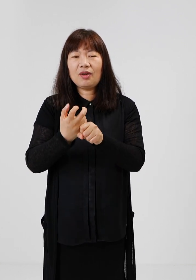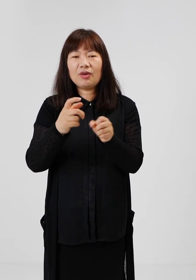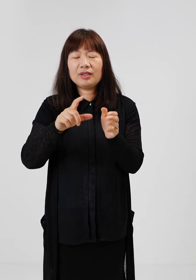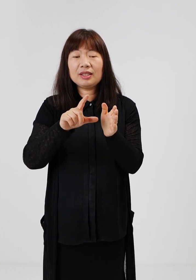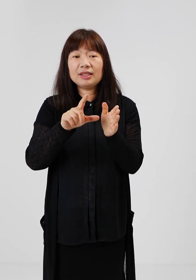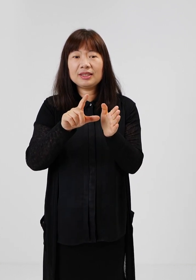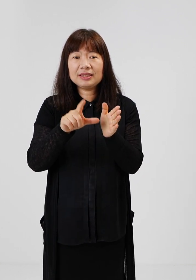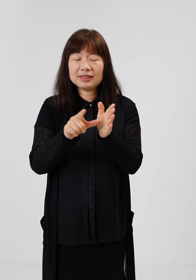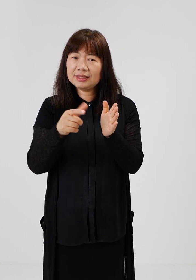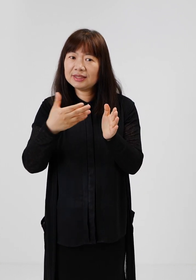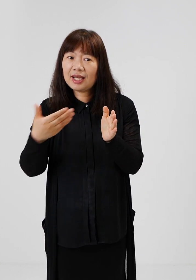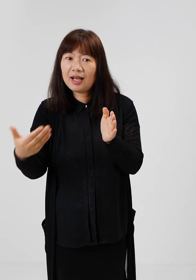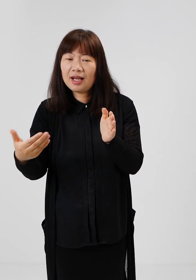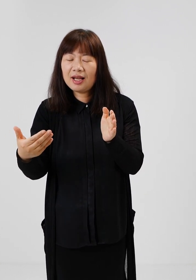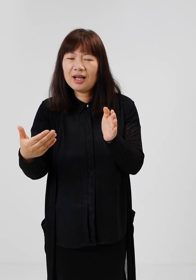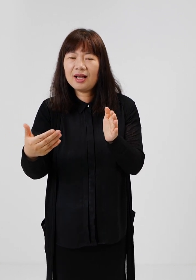70년이라는